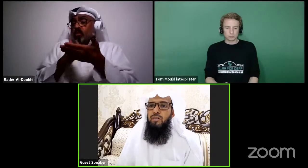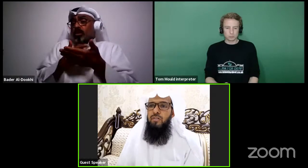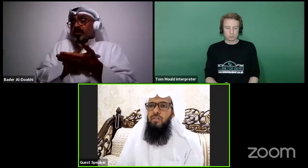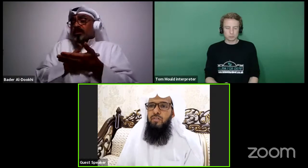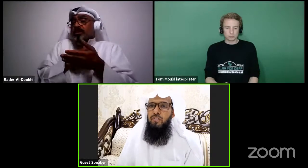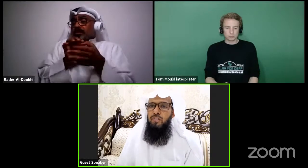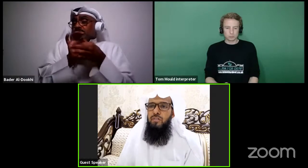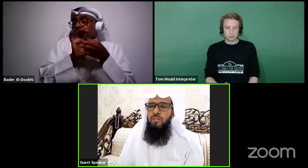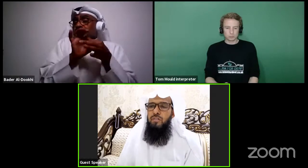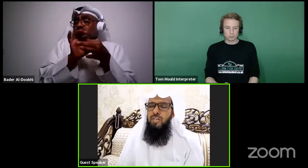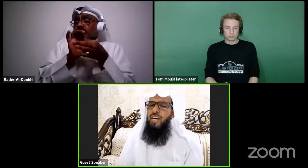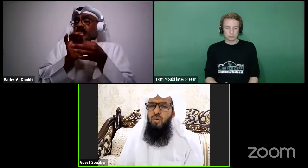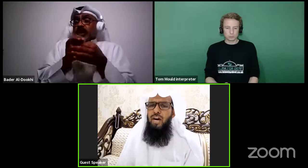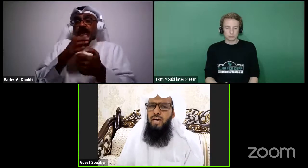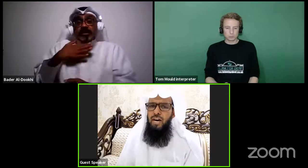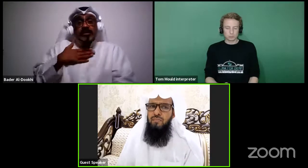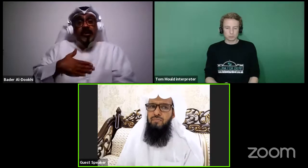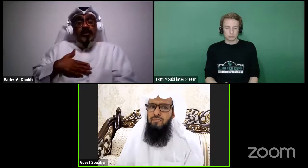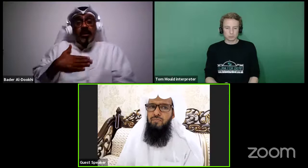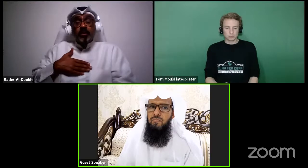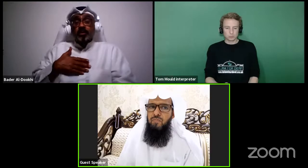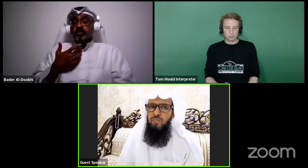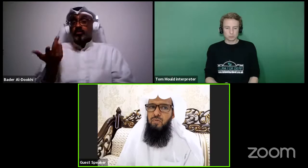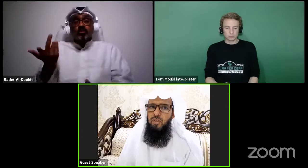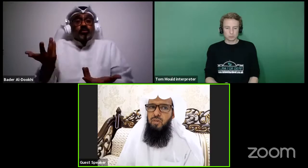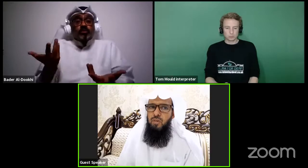وبالصبر تحلو الحياة